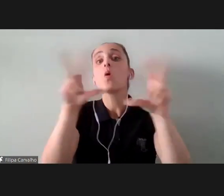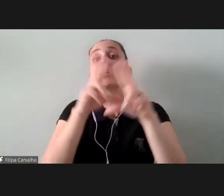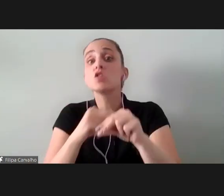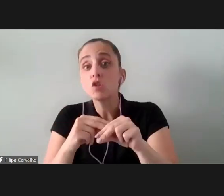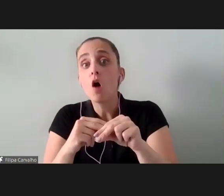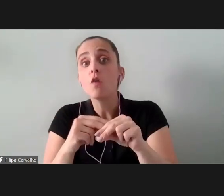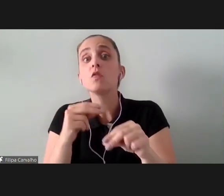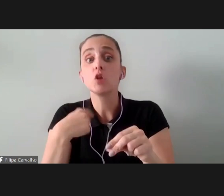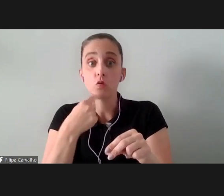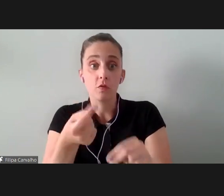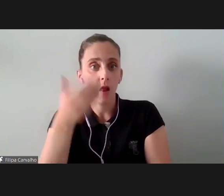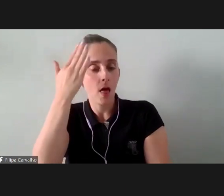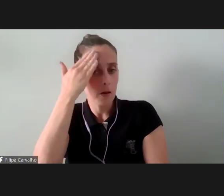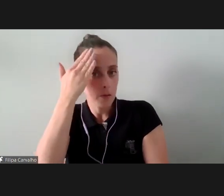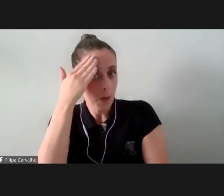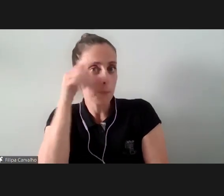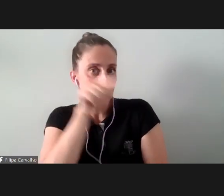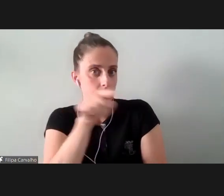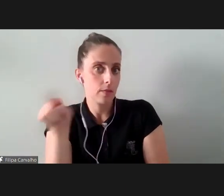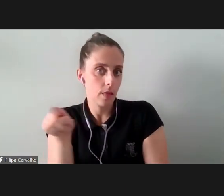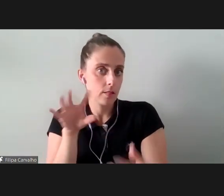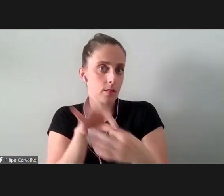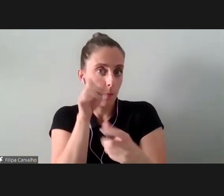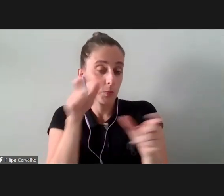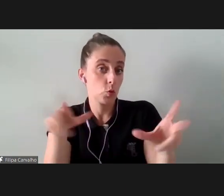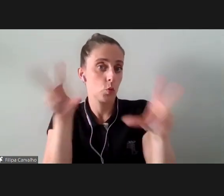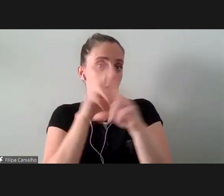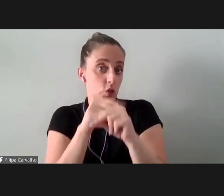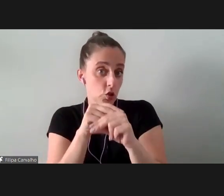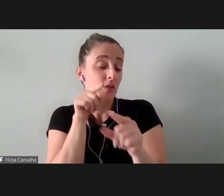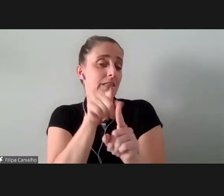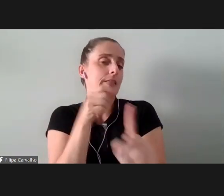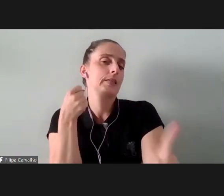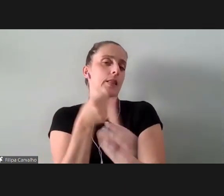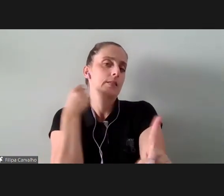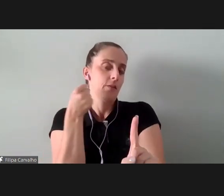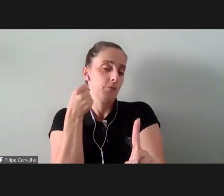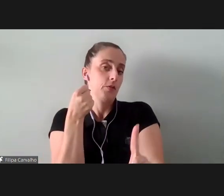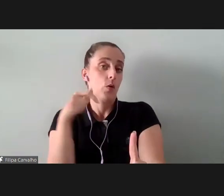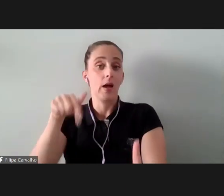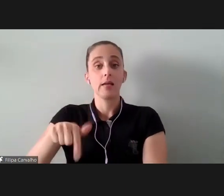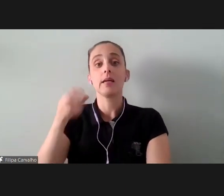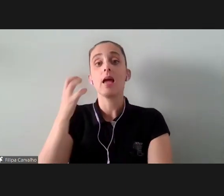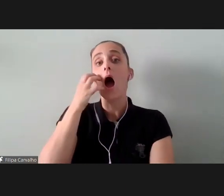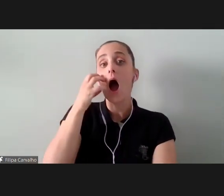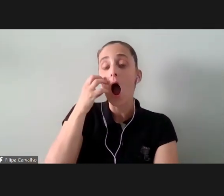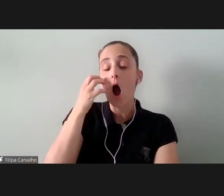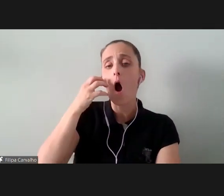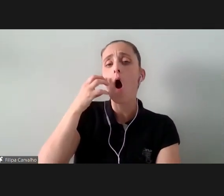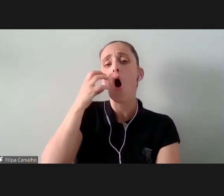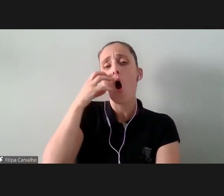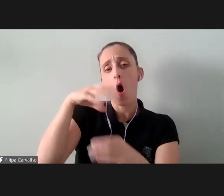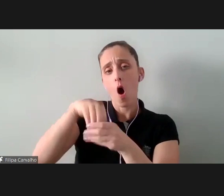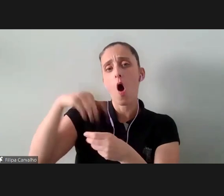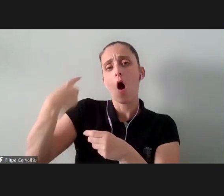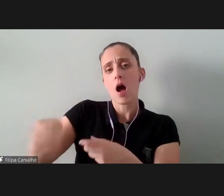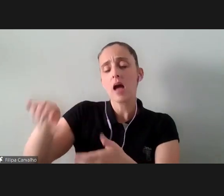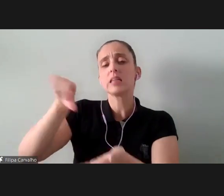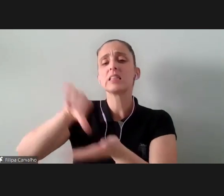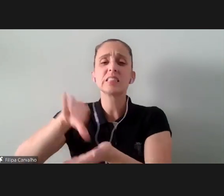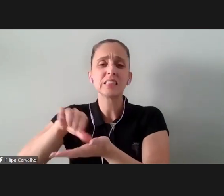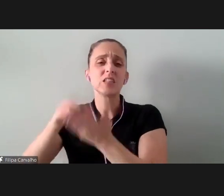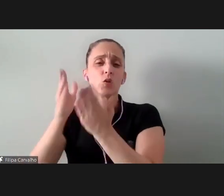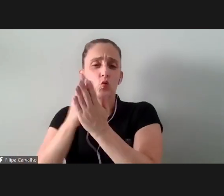mentalidade. E nessa perspectiva está aí o desafio. A INAP Angola Ela tem dentro dela um centro de estudo e pesquisa